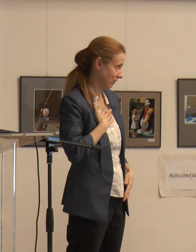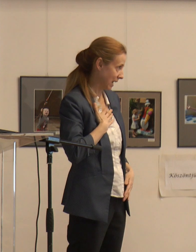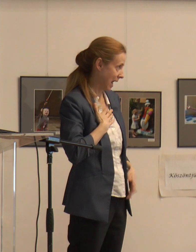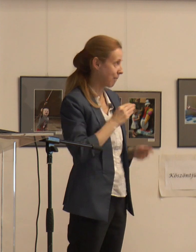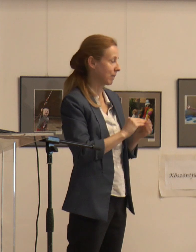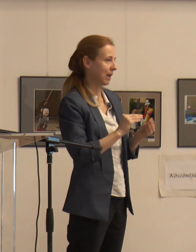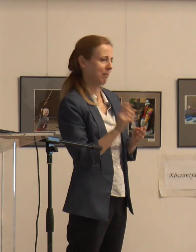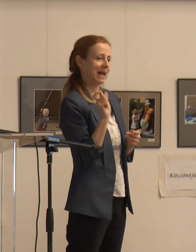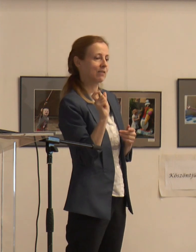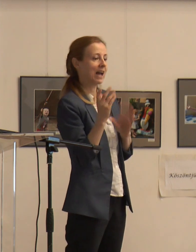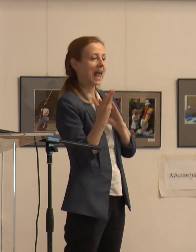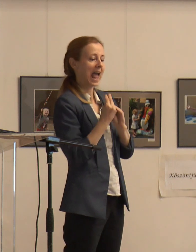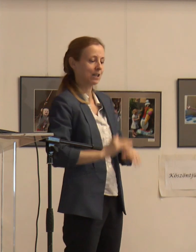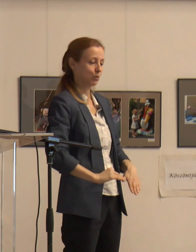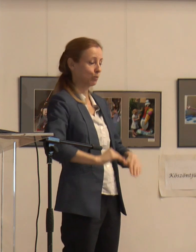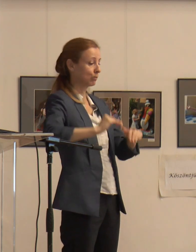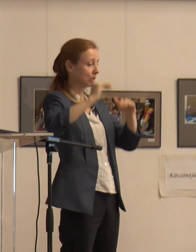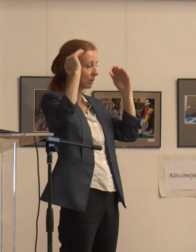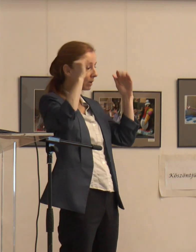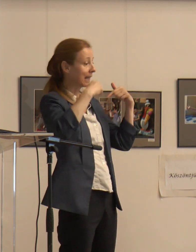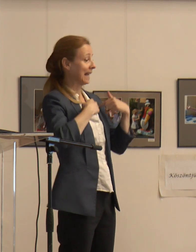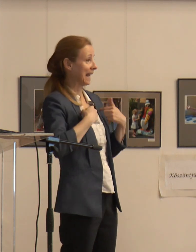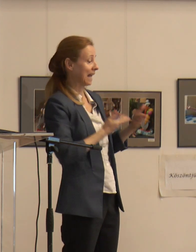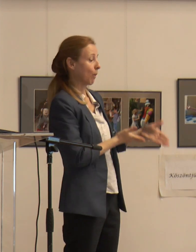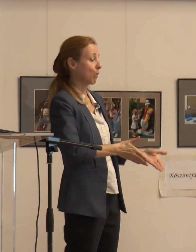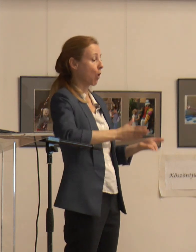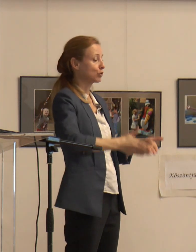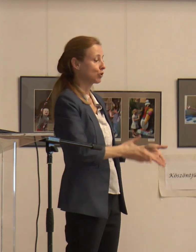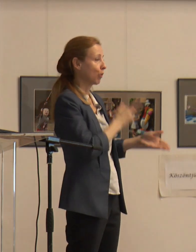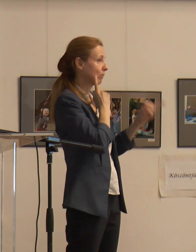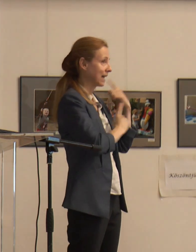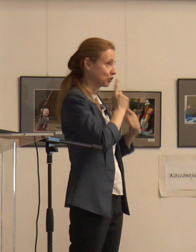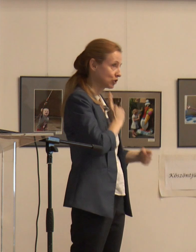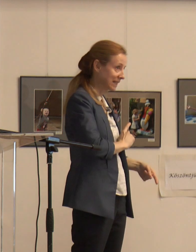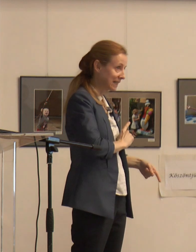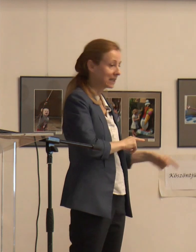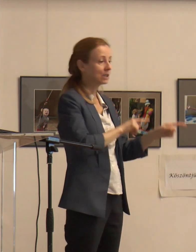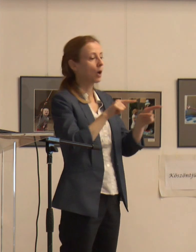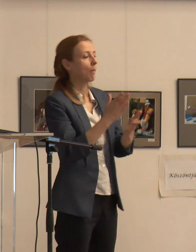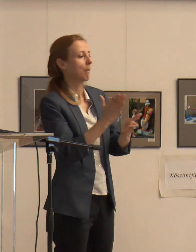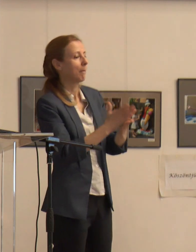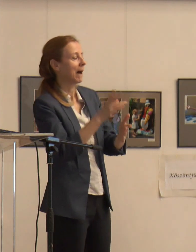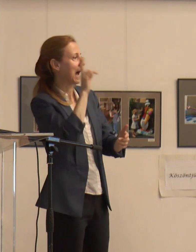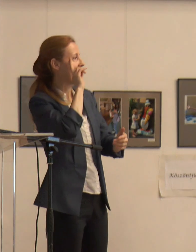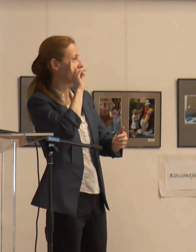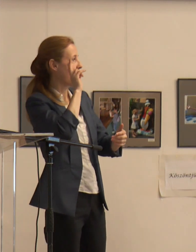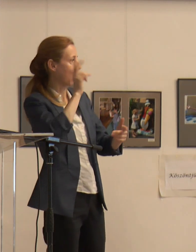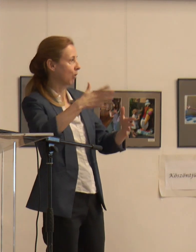együtt növekedtem. Míg én a bölcsőmben sírtam, ő már akkor kerekült